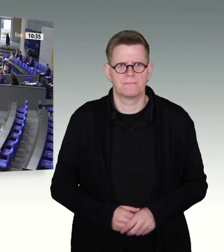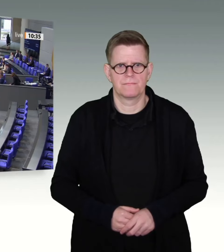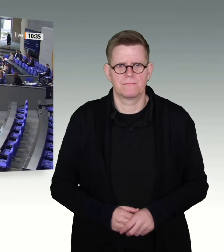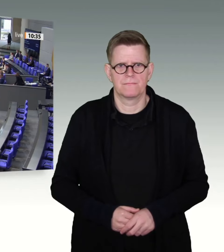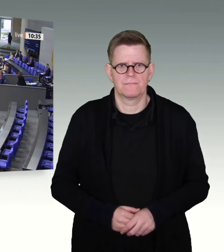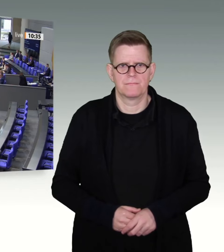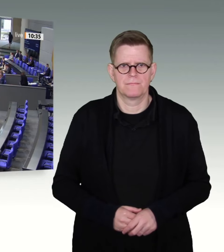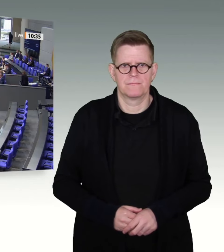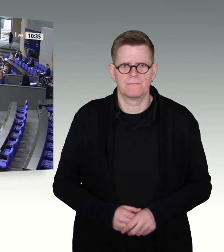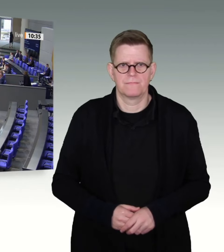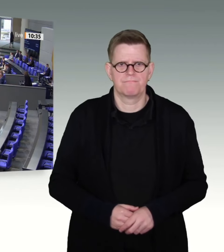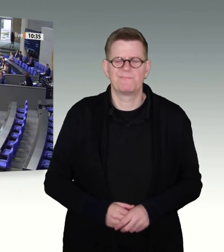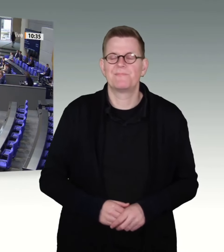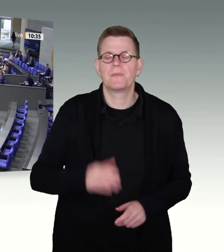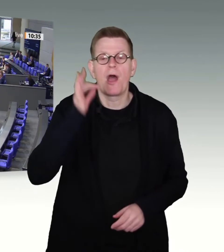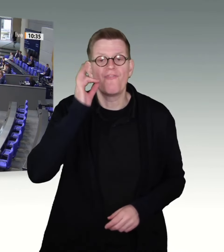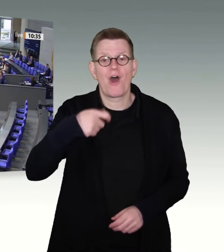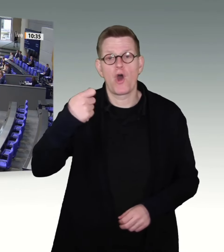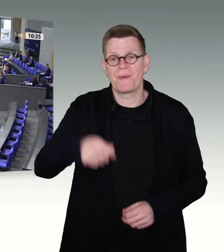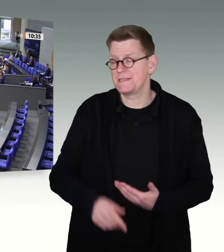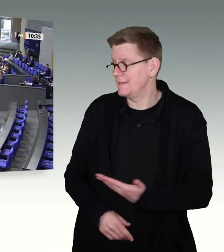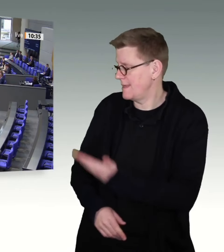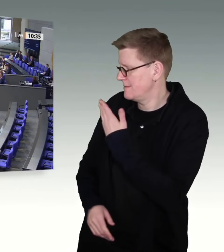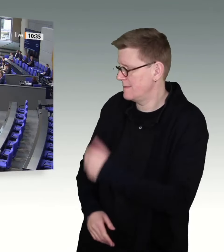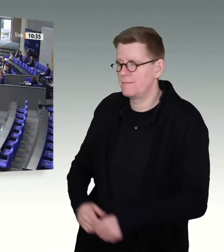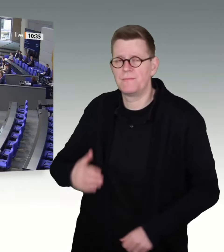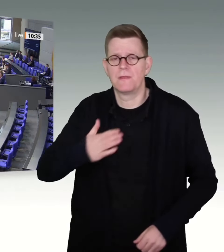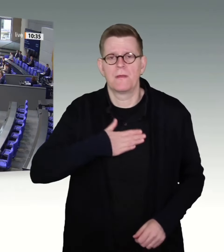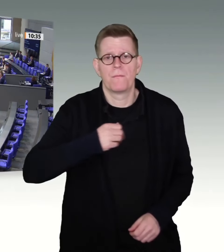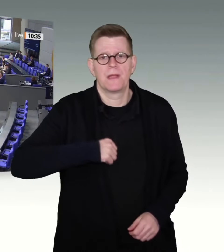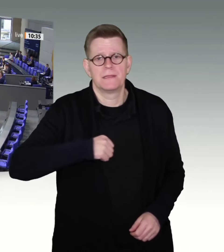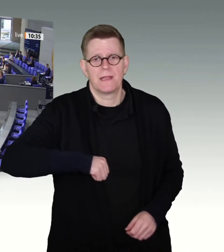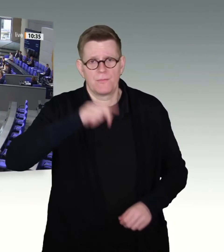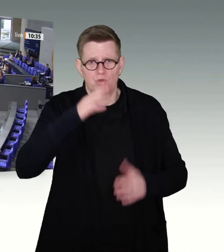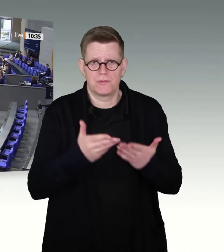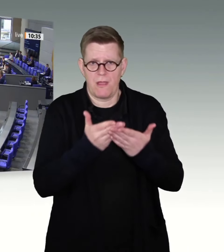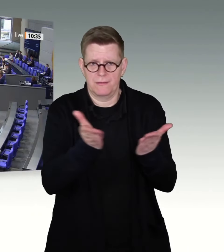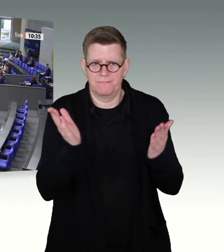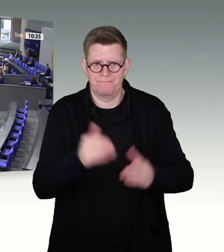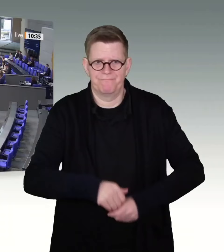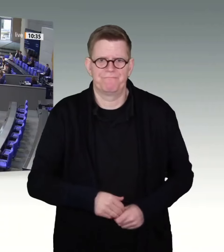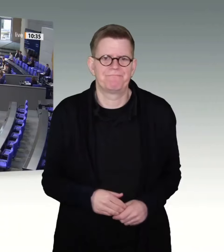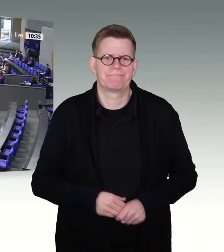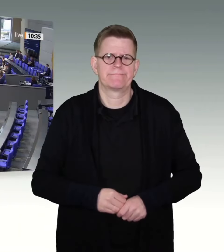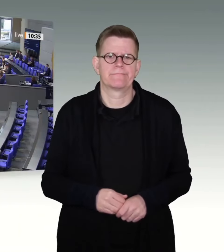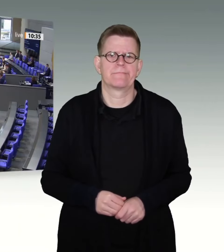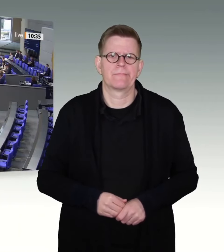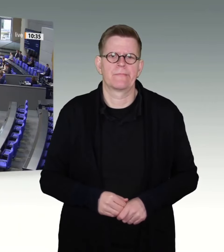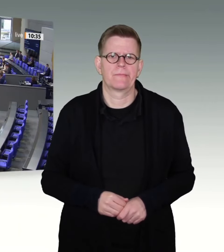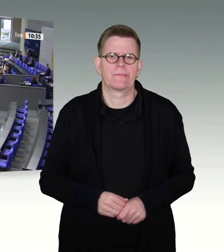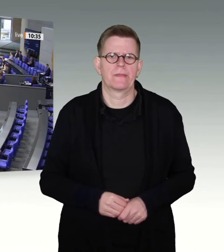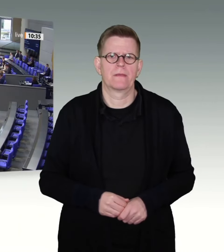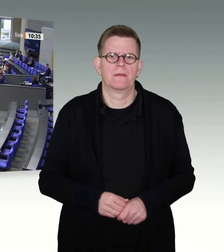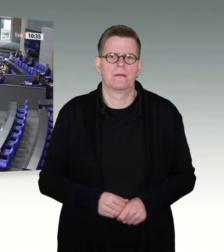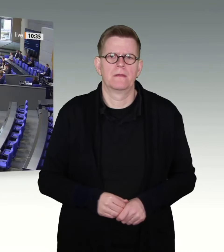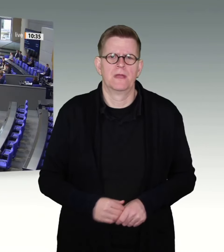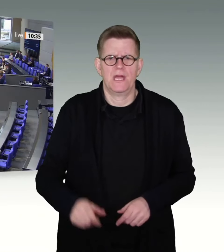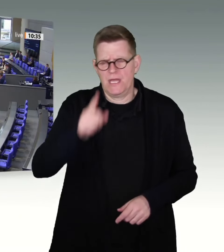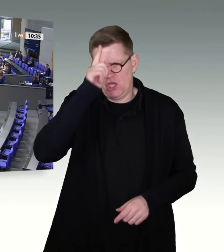Frau Präsidentin, meine Damen und Herren! In Deutschland fehlen seit Jahren 2 Millionen